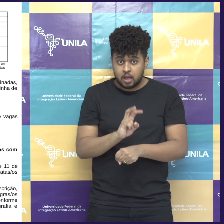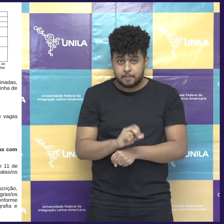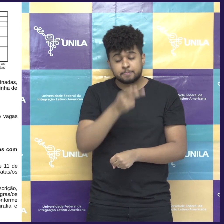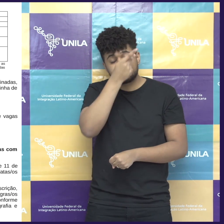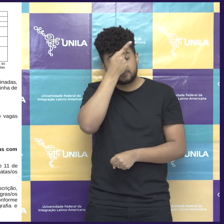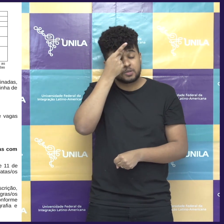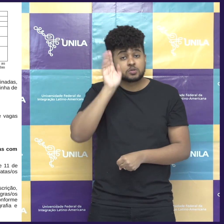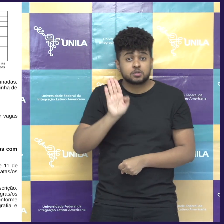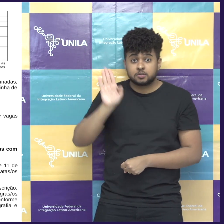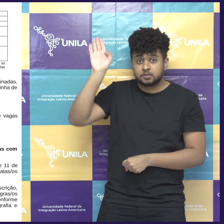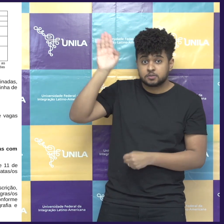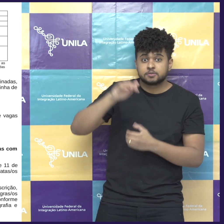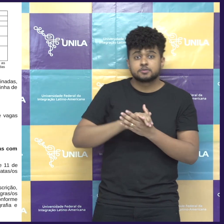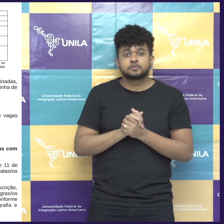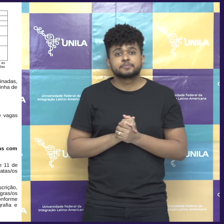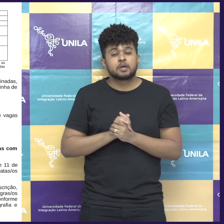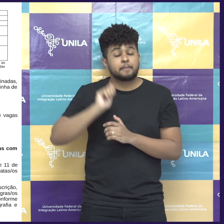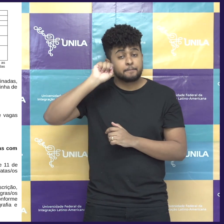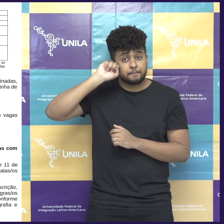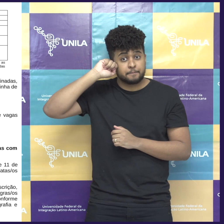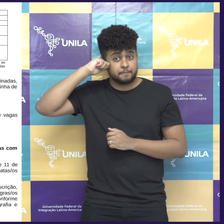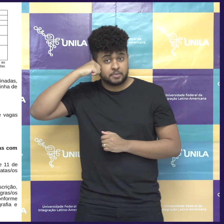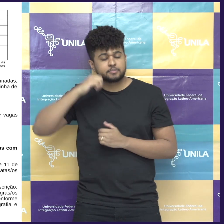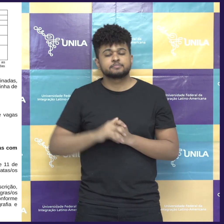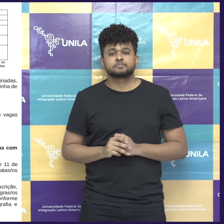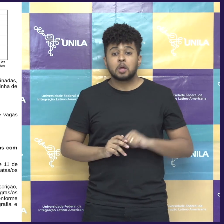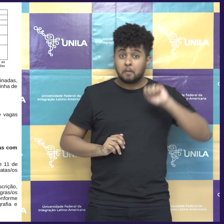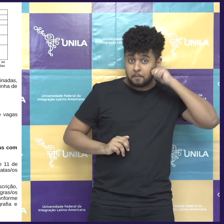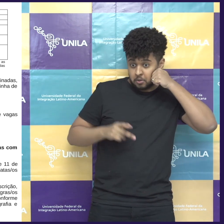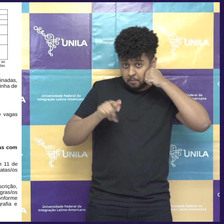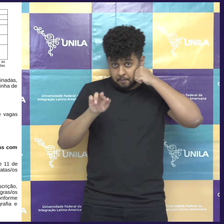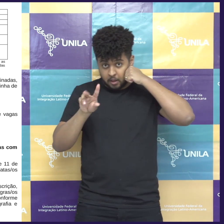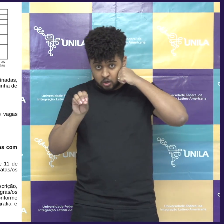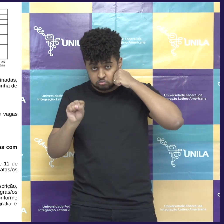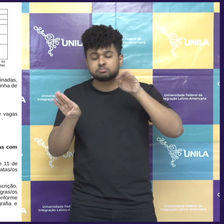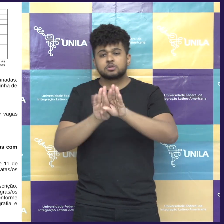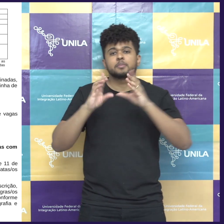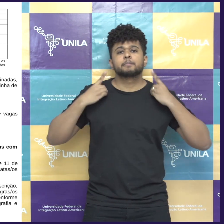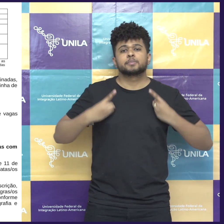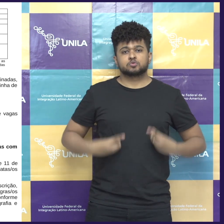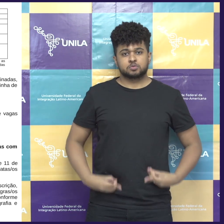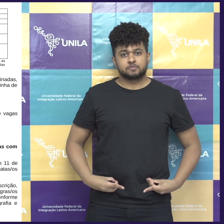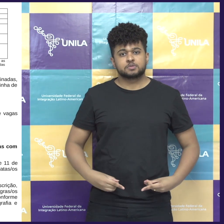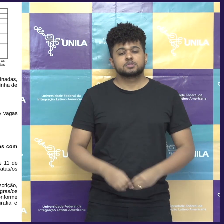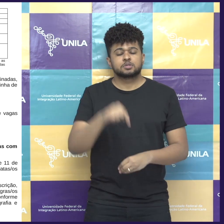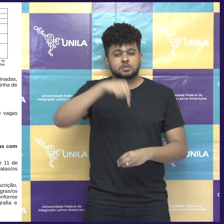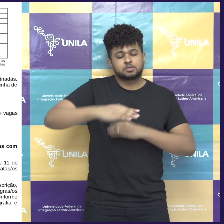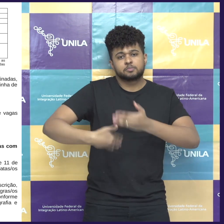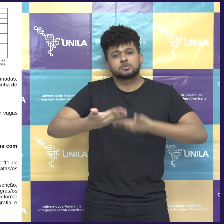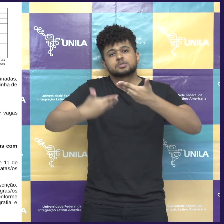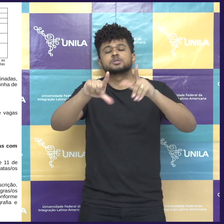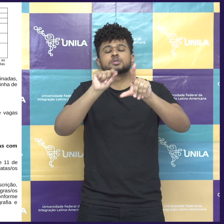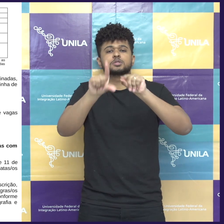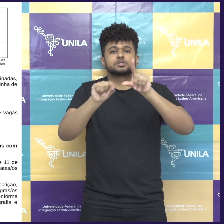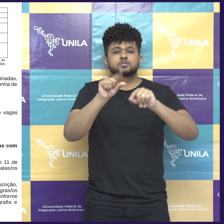aos candidatos negras, negros, pardos e pessoas com deficiência nesse processo